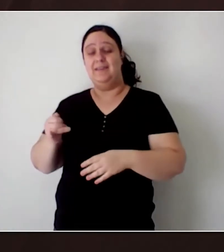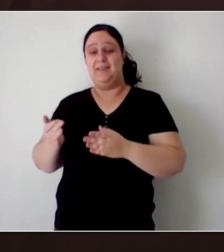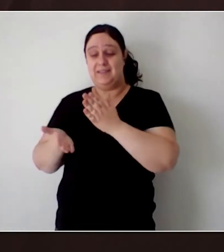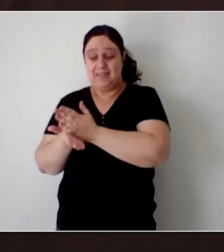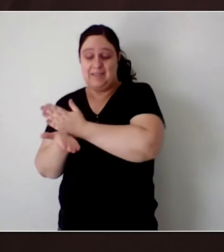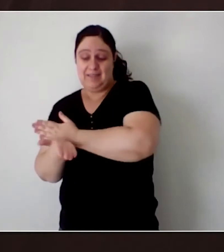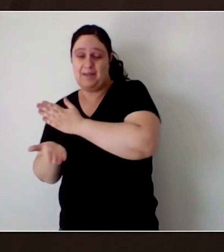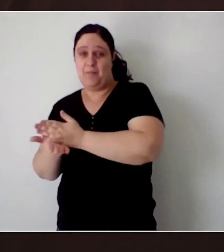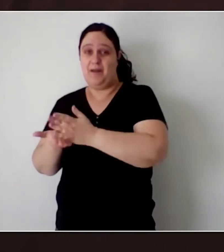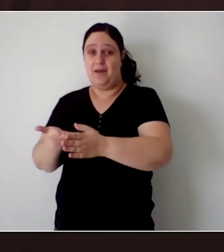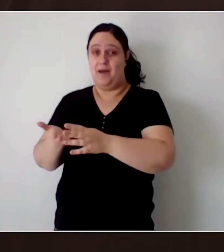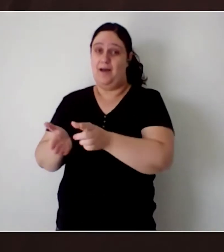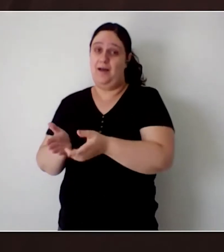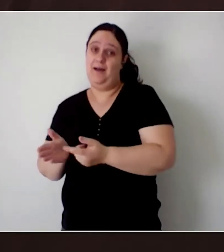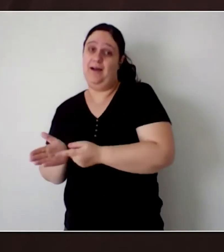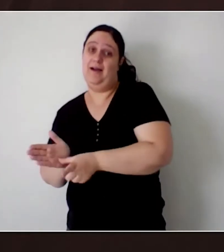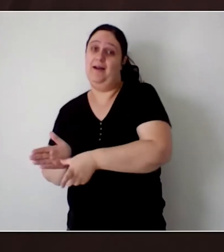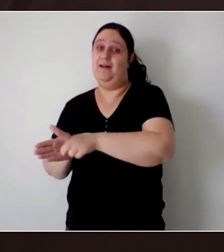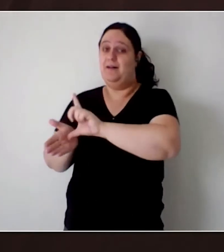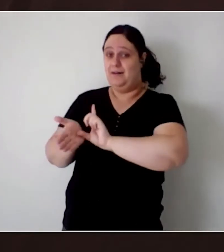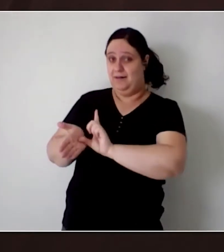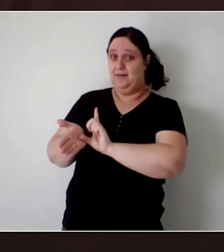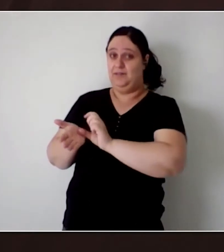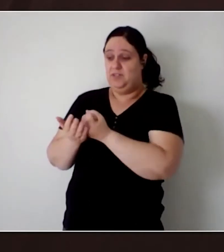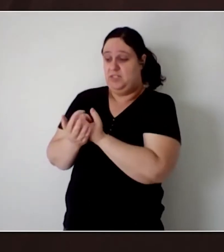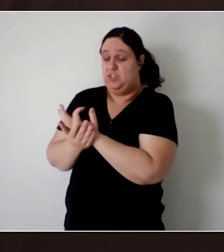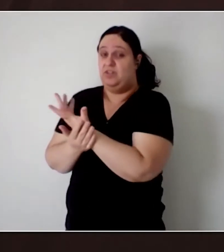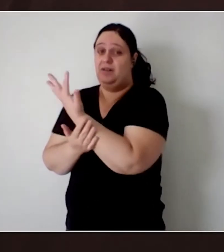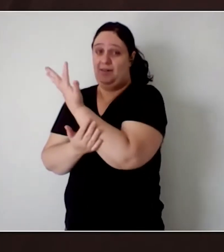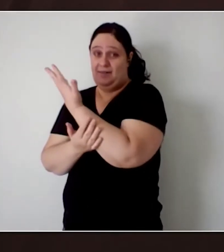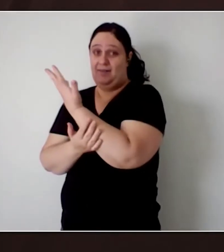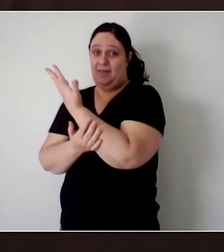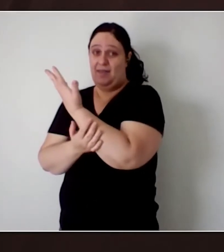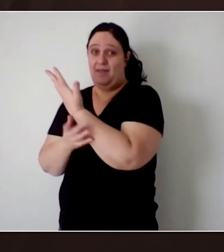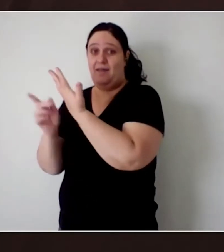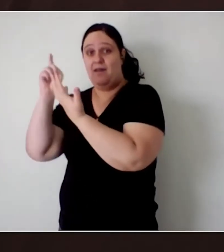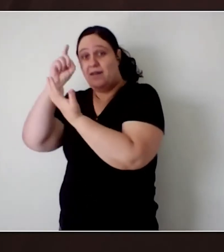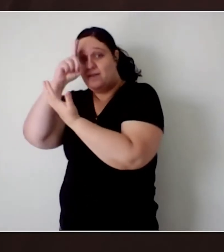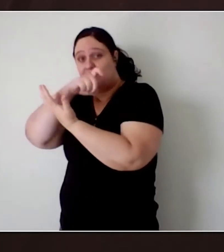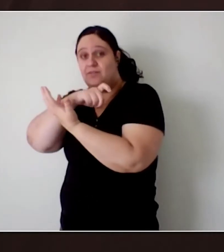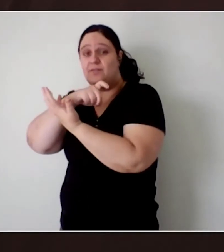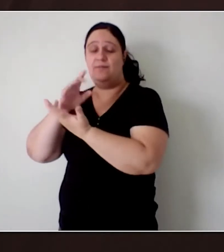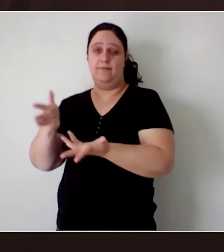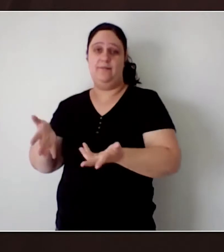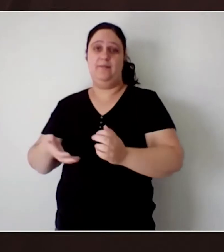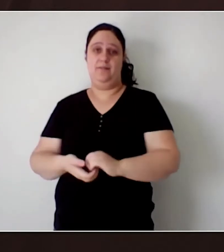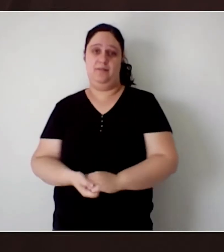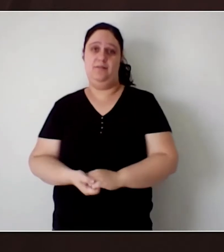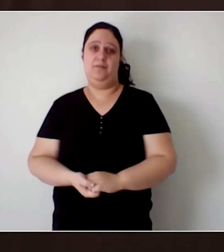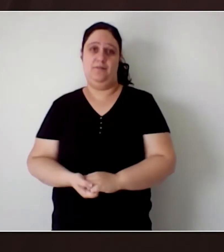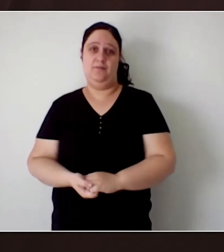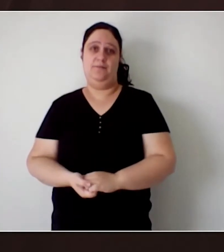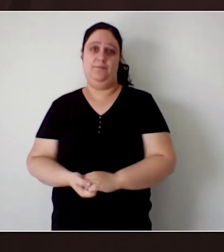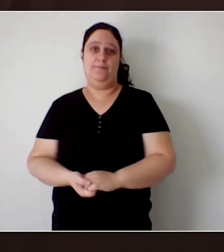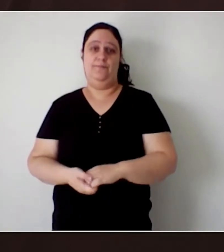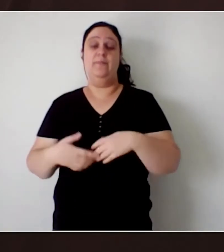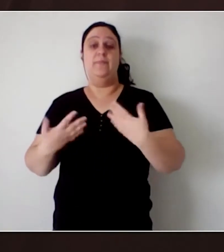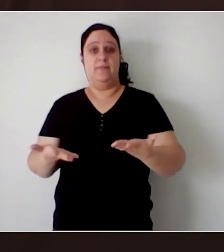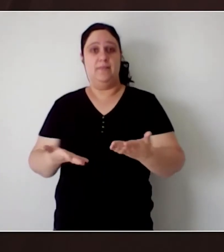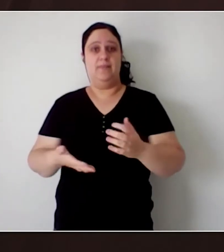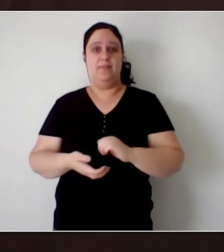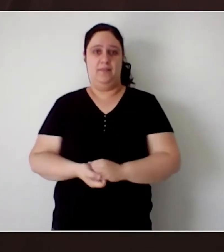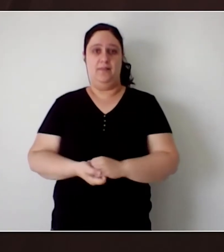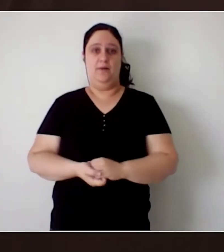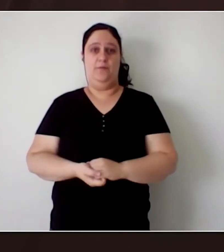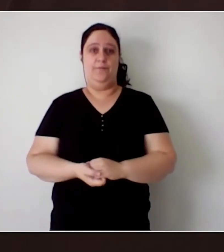Então, a interpretação do joio mais corrente é de